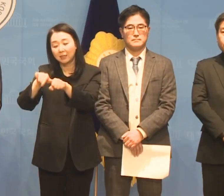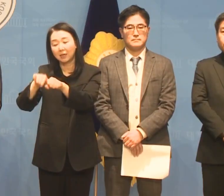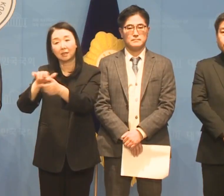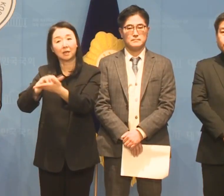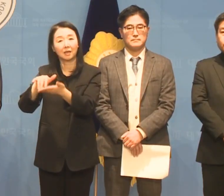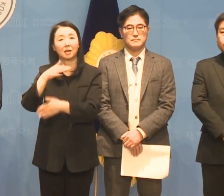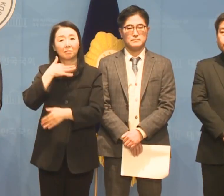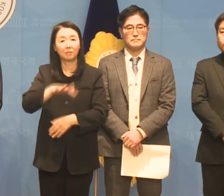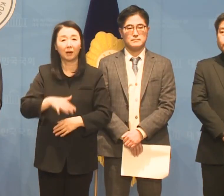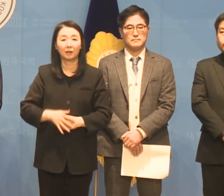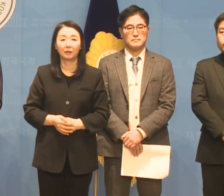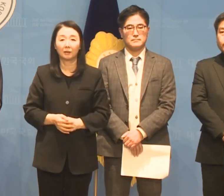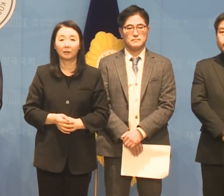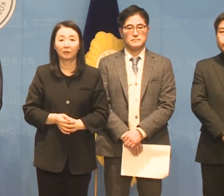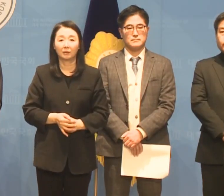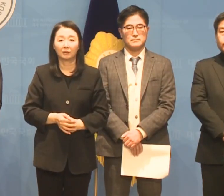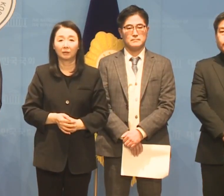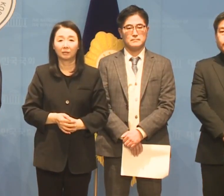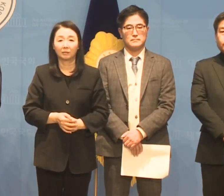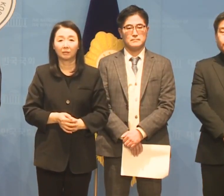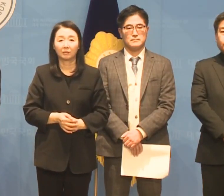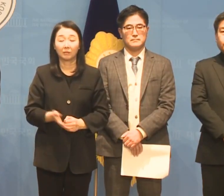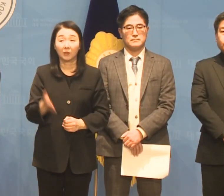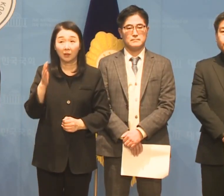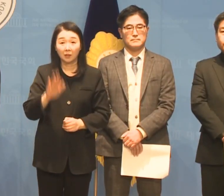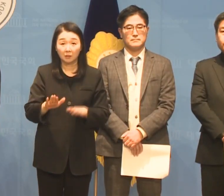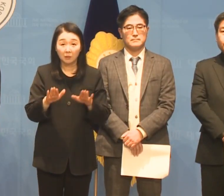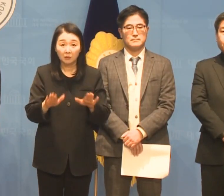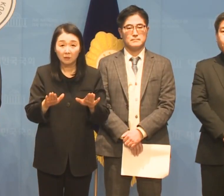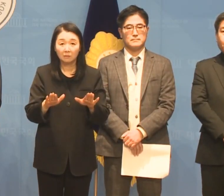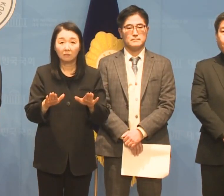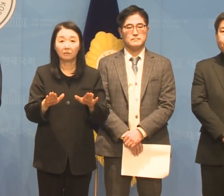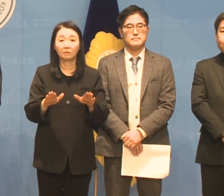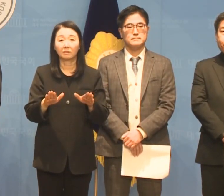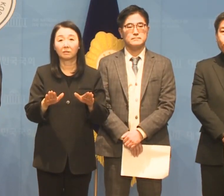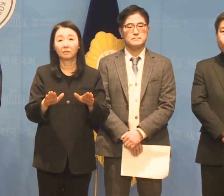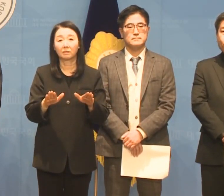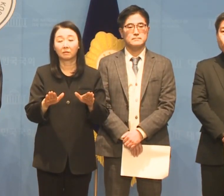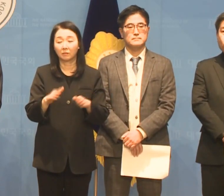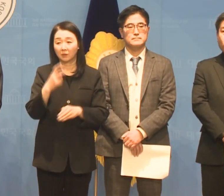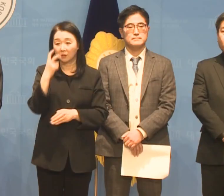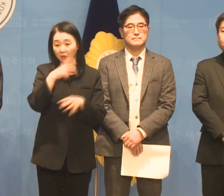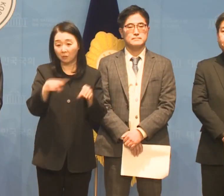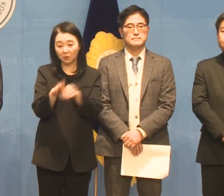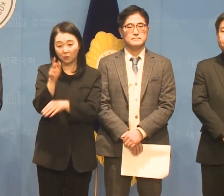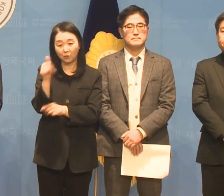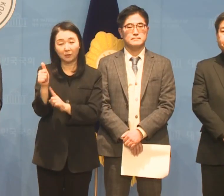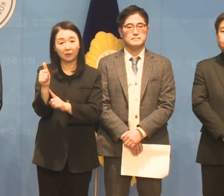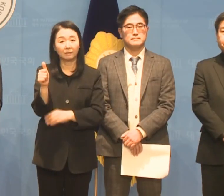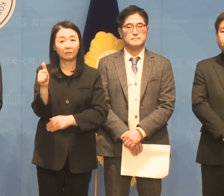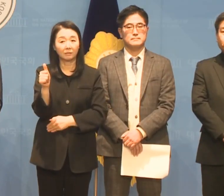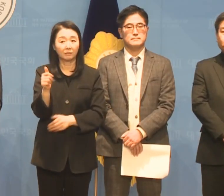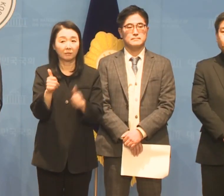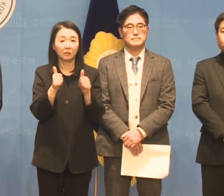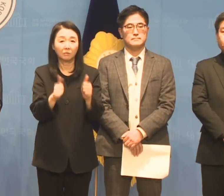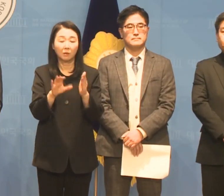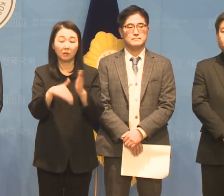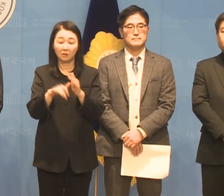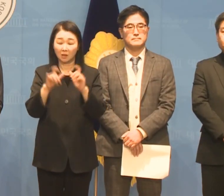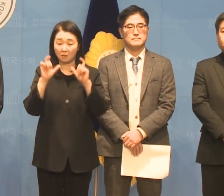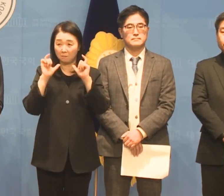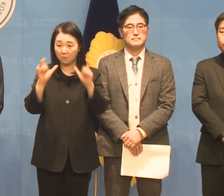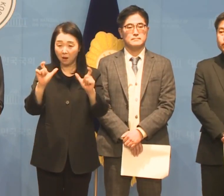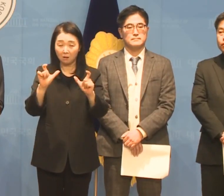적이 없었습니다. 그럼에도 불구하고 지금에 와서 검찰총장이 법원의 판결에